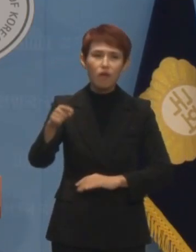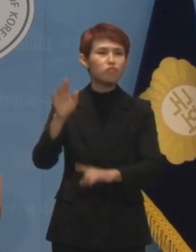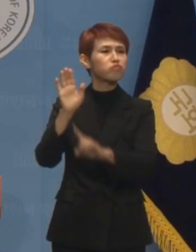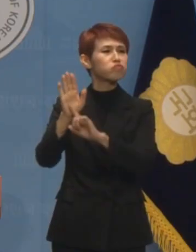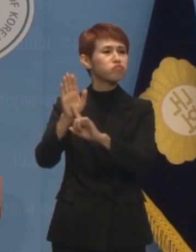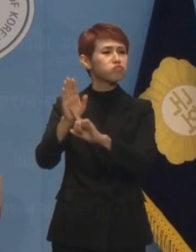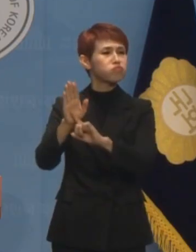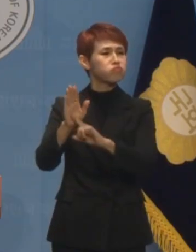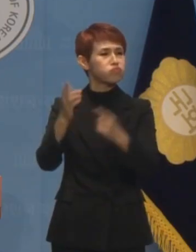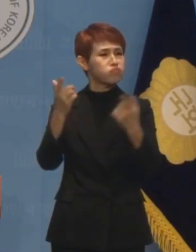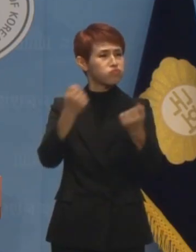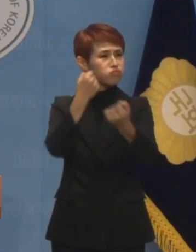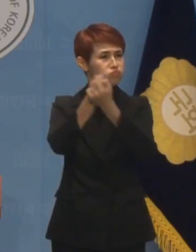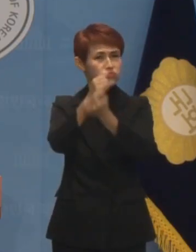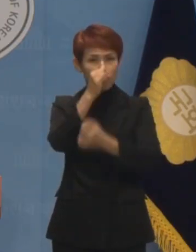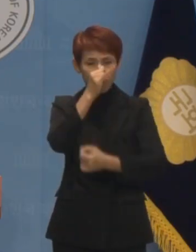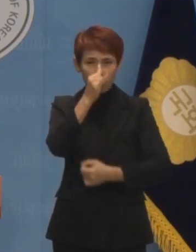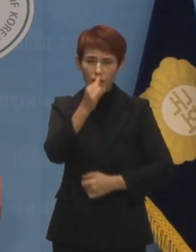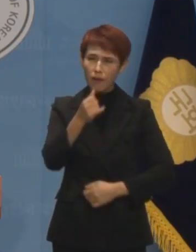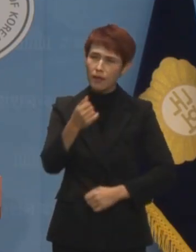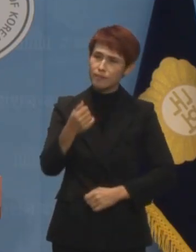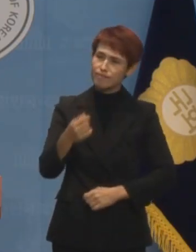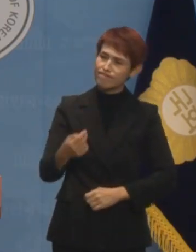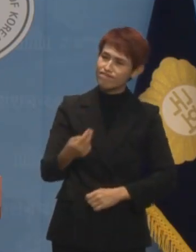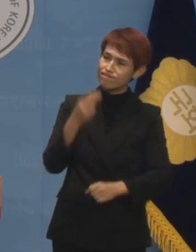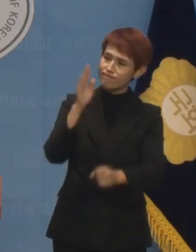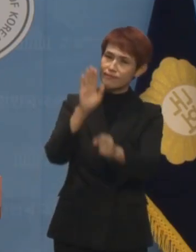있으니 황당할 따름입니다.